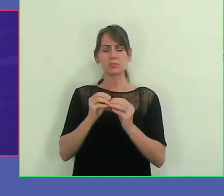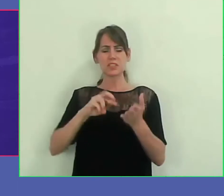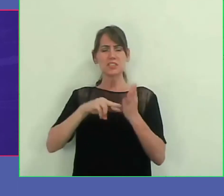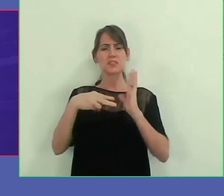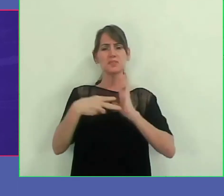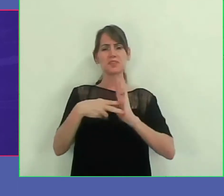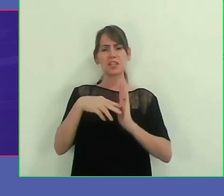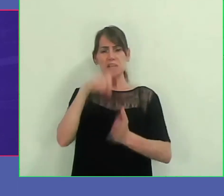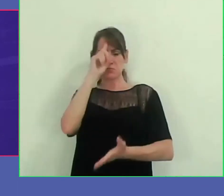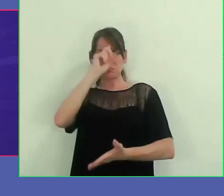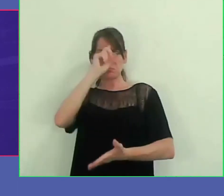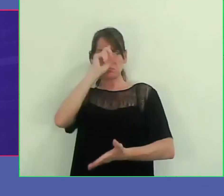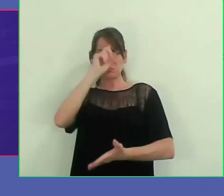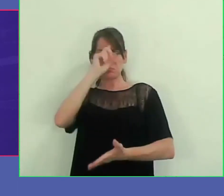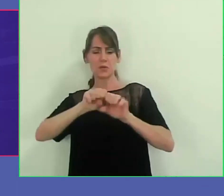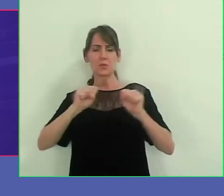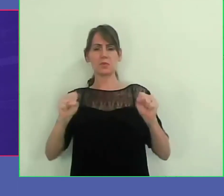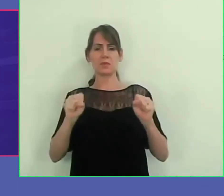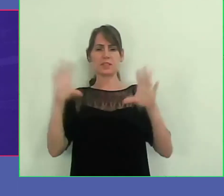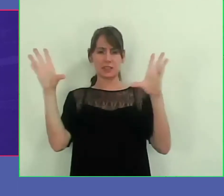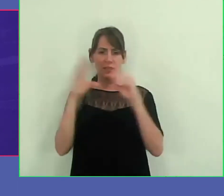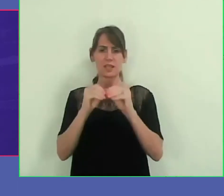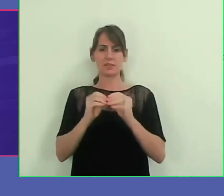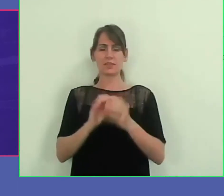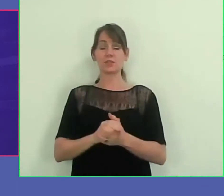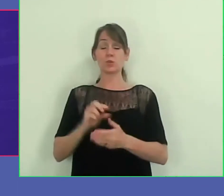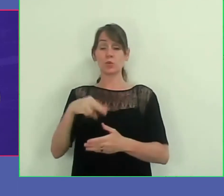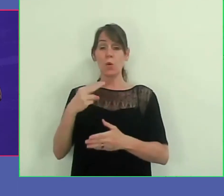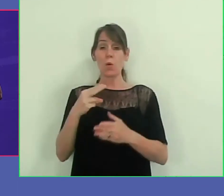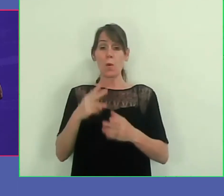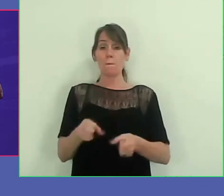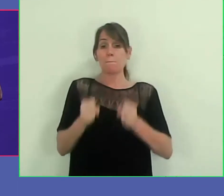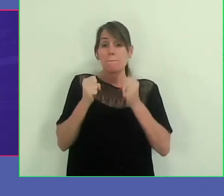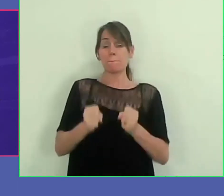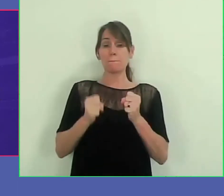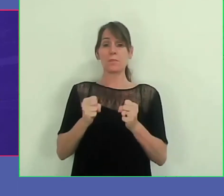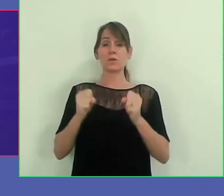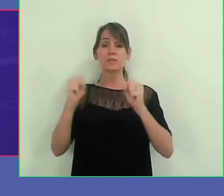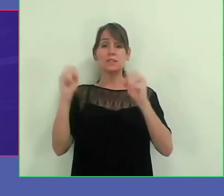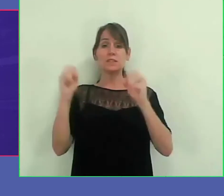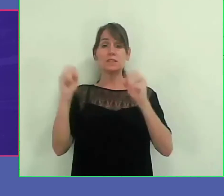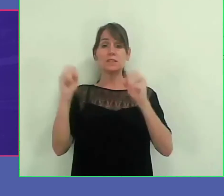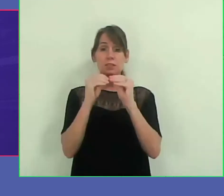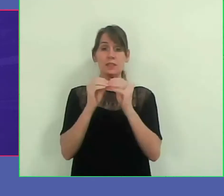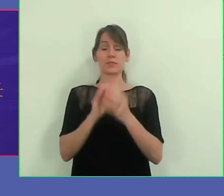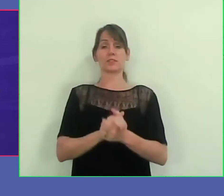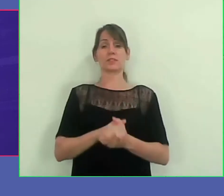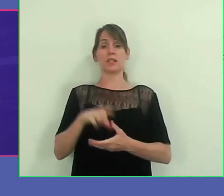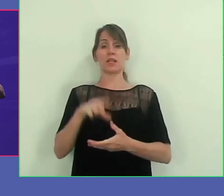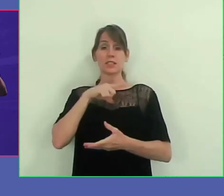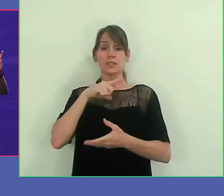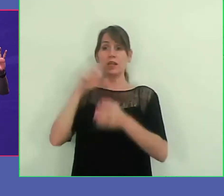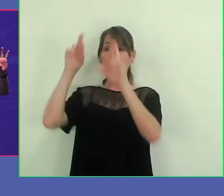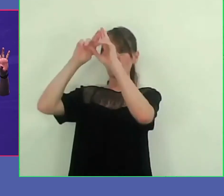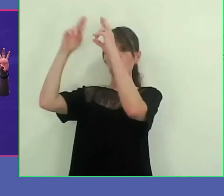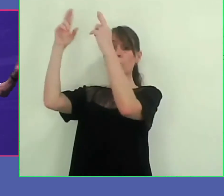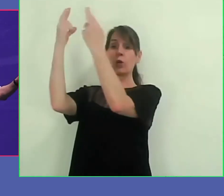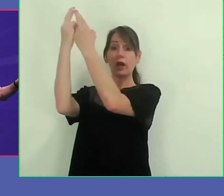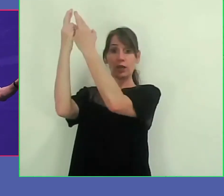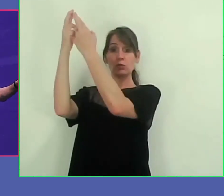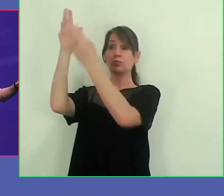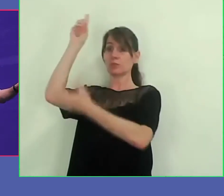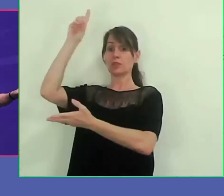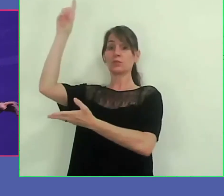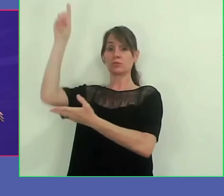ou o poder das trevas. Então existe o reino de Deus que sempre existiu, de